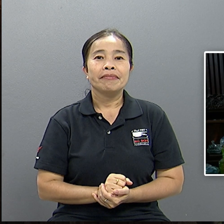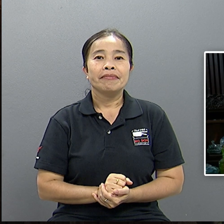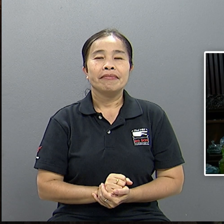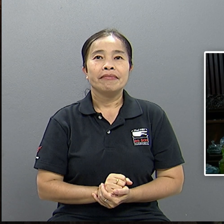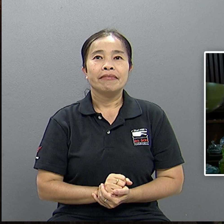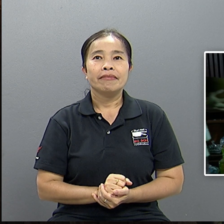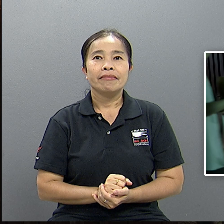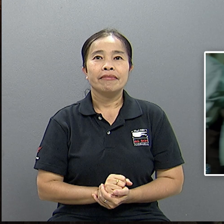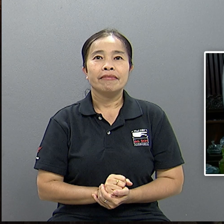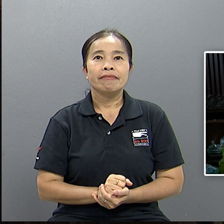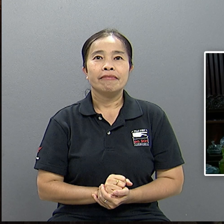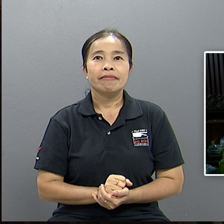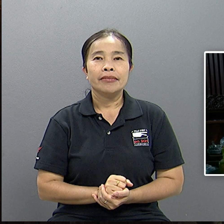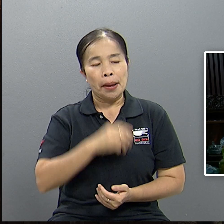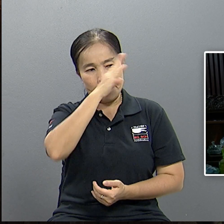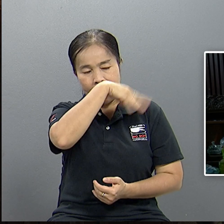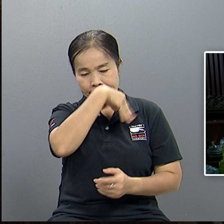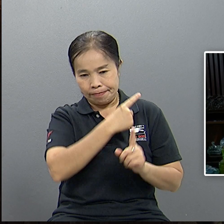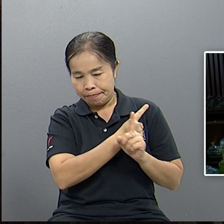ตามมาน้องอ่อน